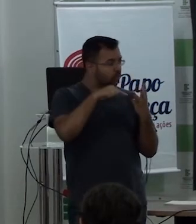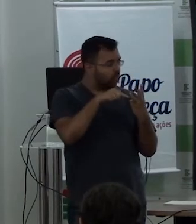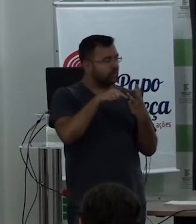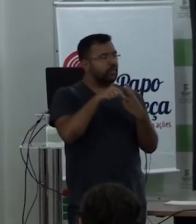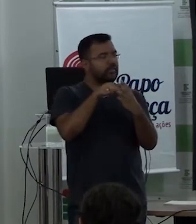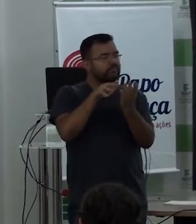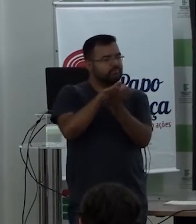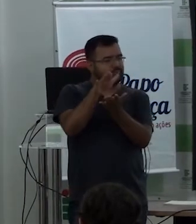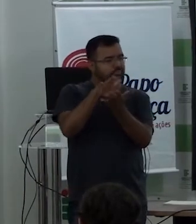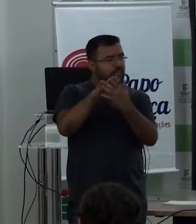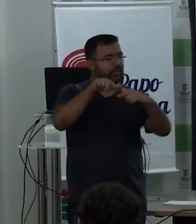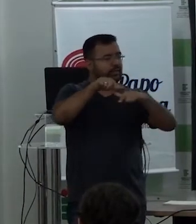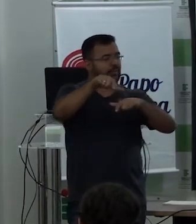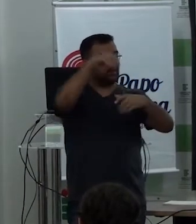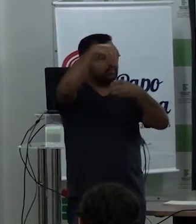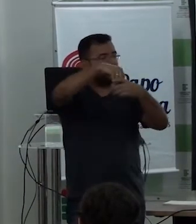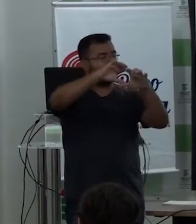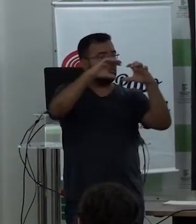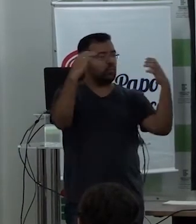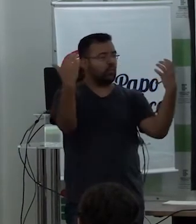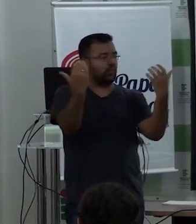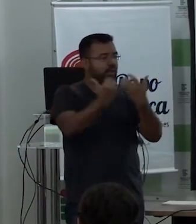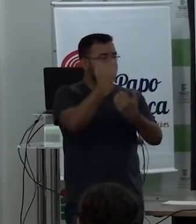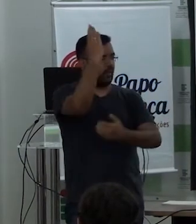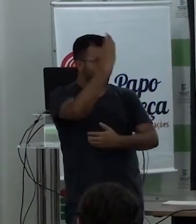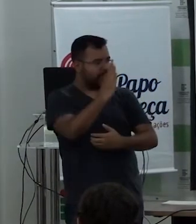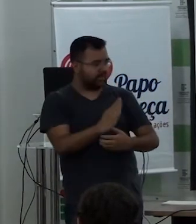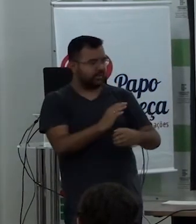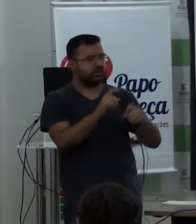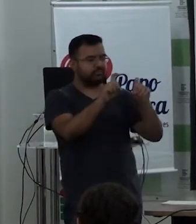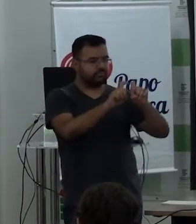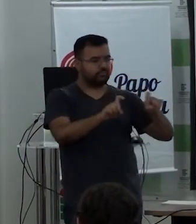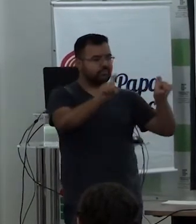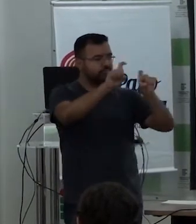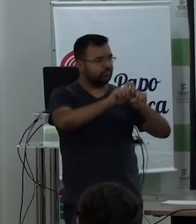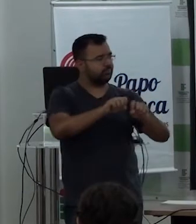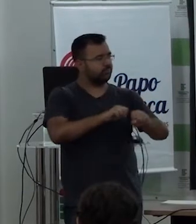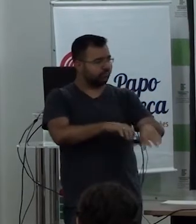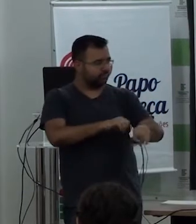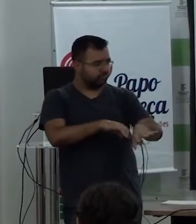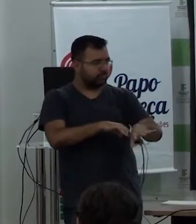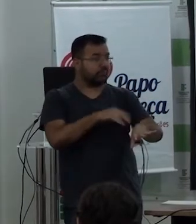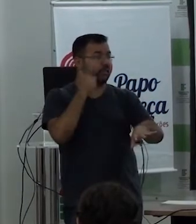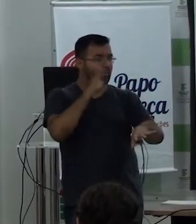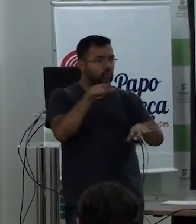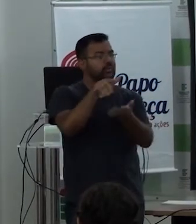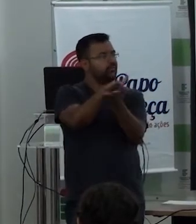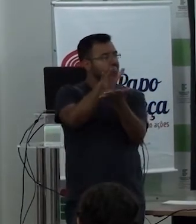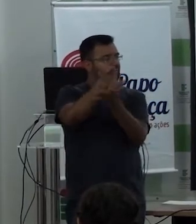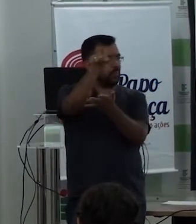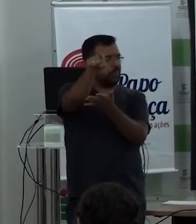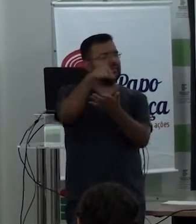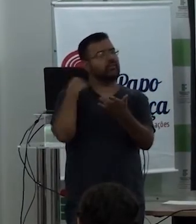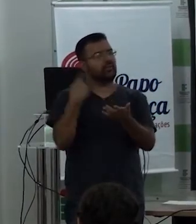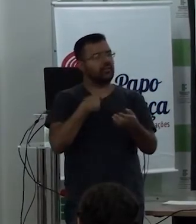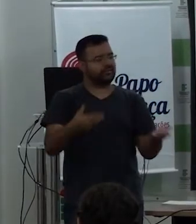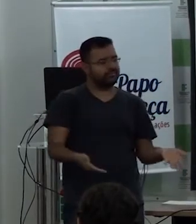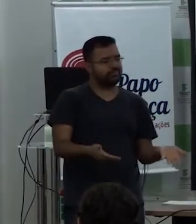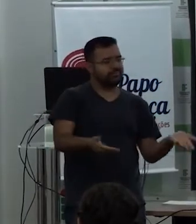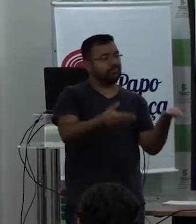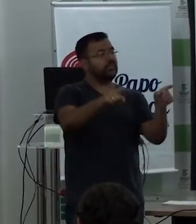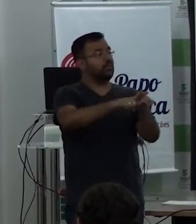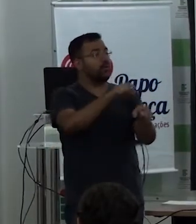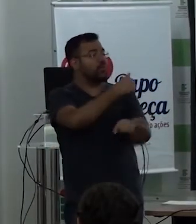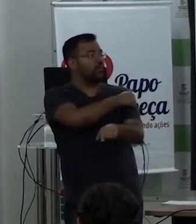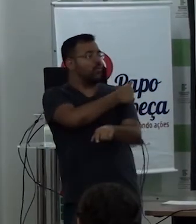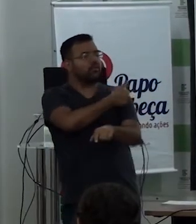Educação, e a gente visa, através, né, dessa conquista deles para o CEFOR, poder incentivar outros alunos